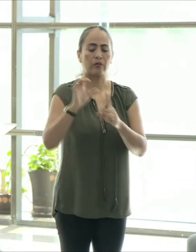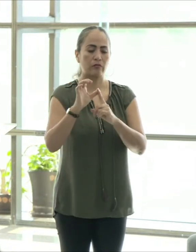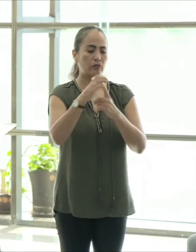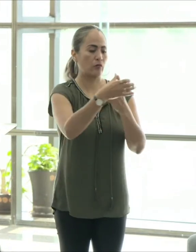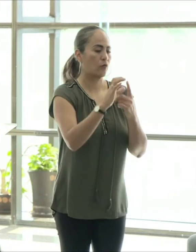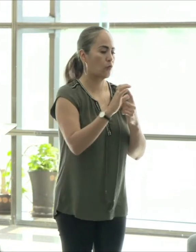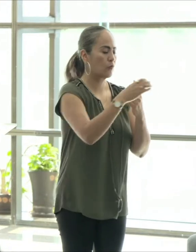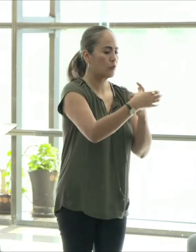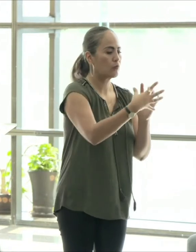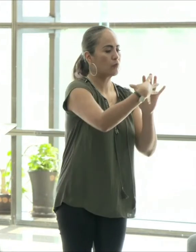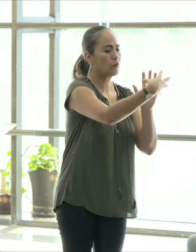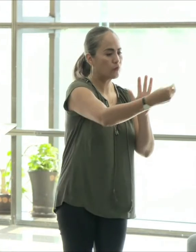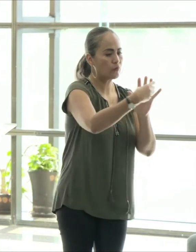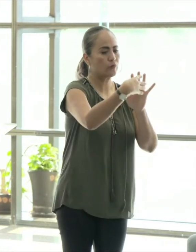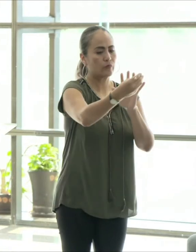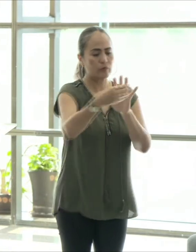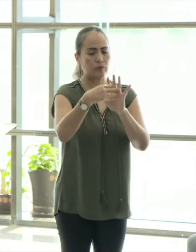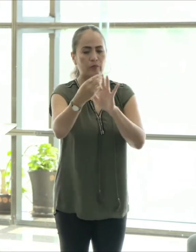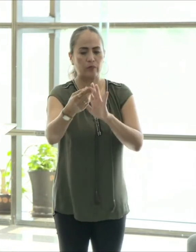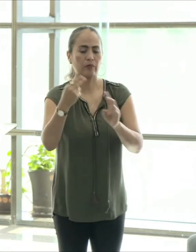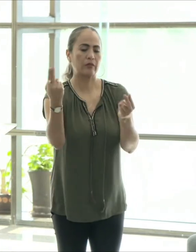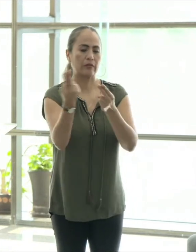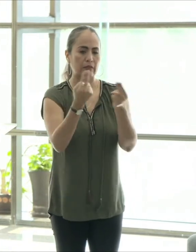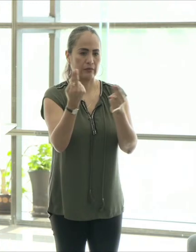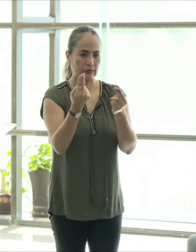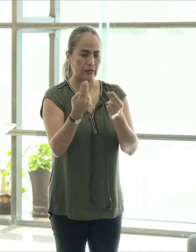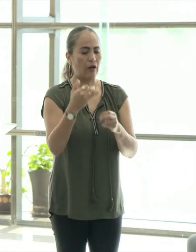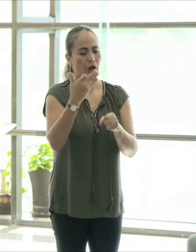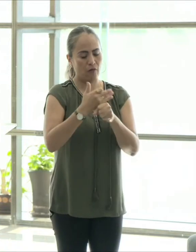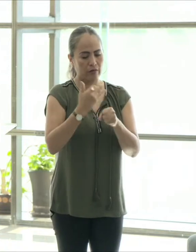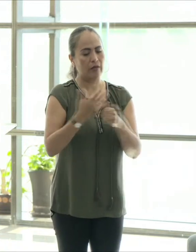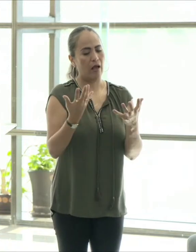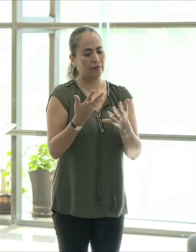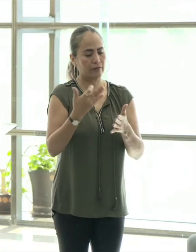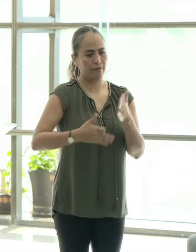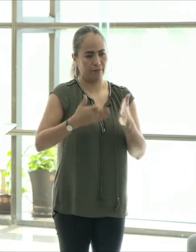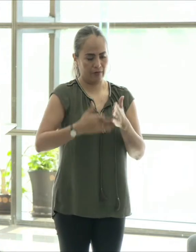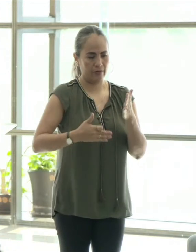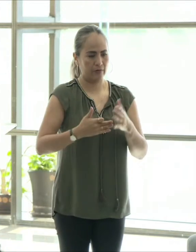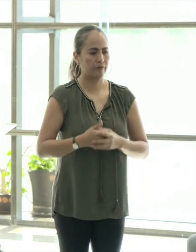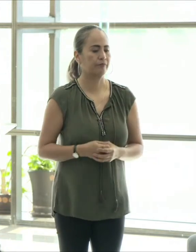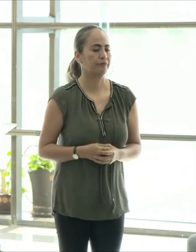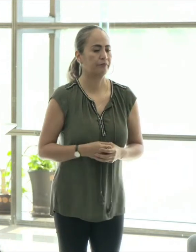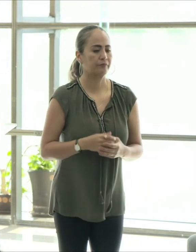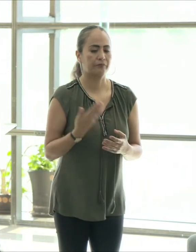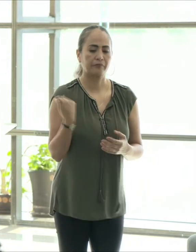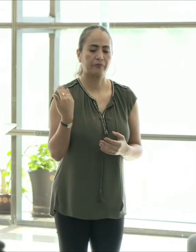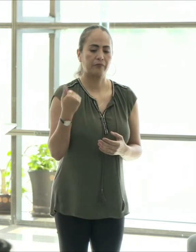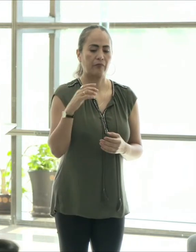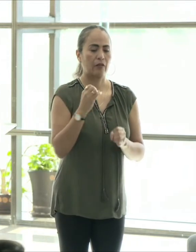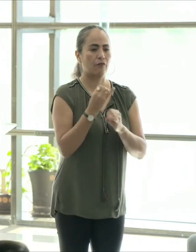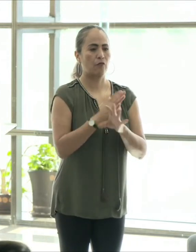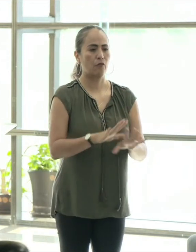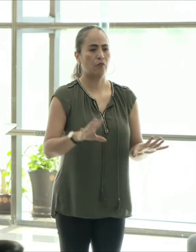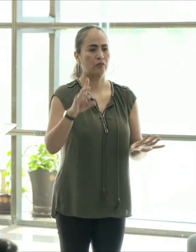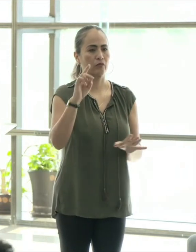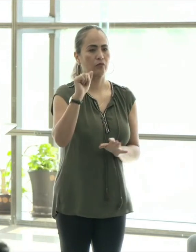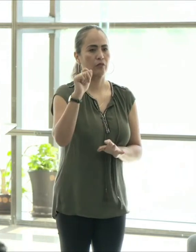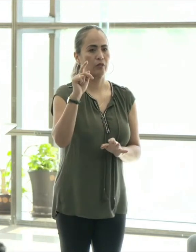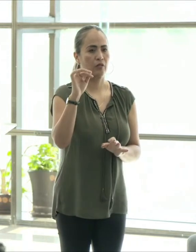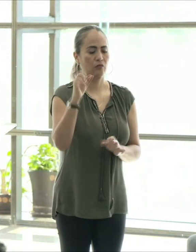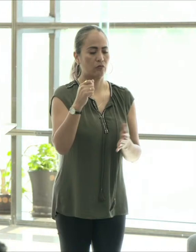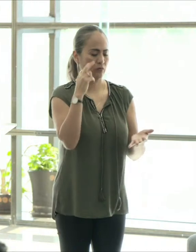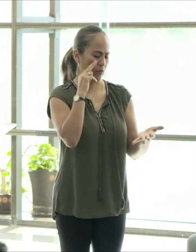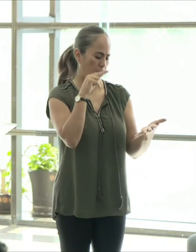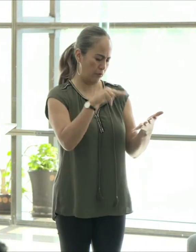ir replicando y es parte de los trabajos que tenemos hacer los datos señalados nos indican la ausencia o